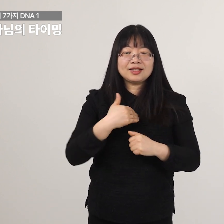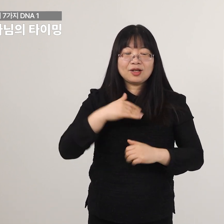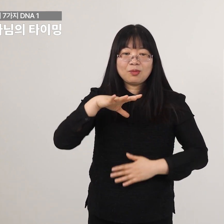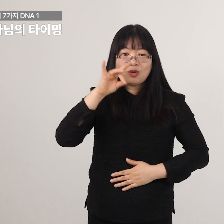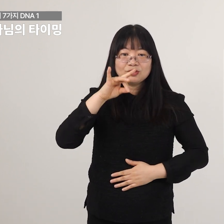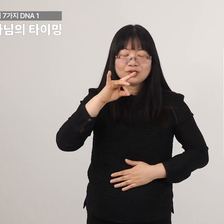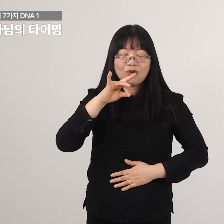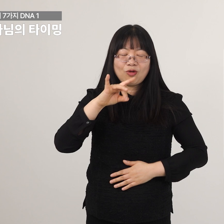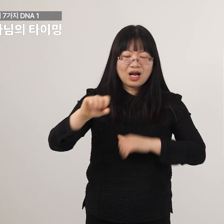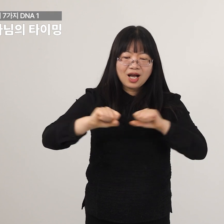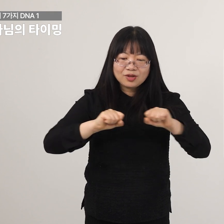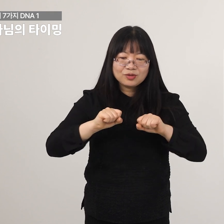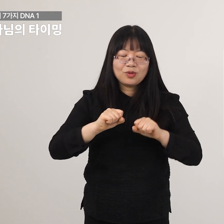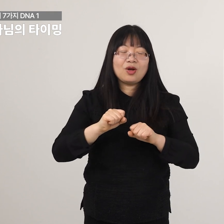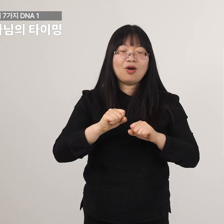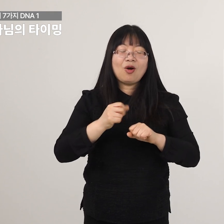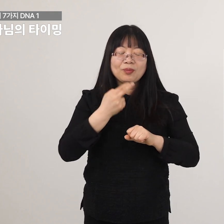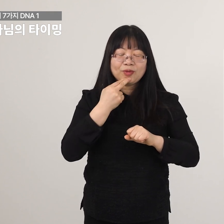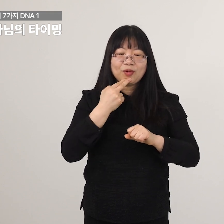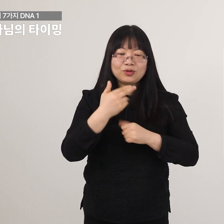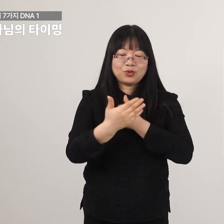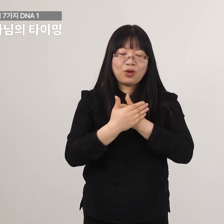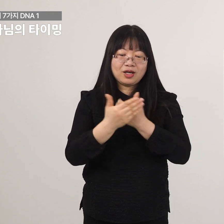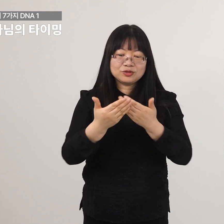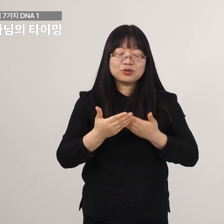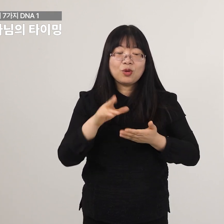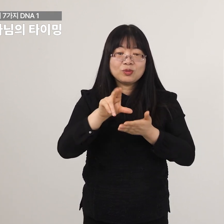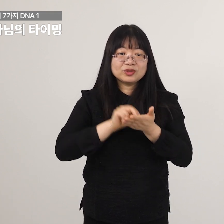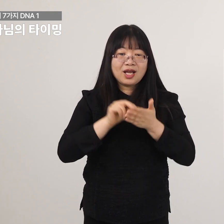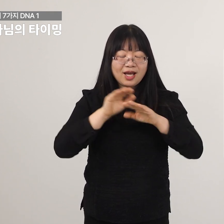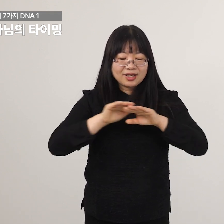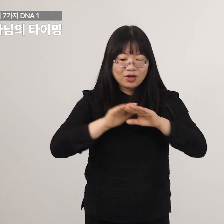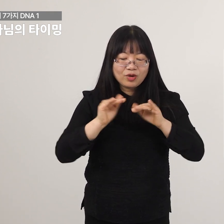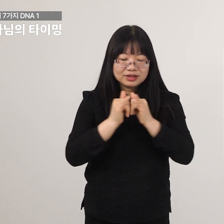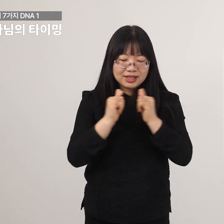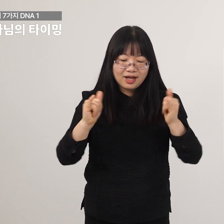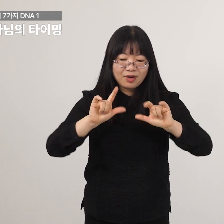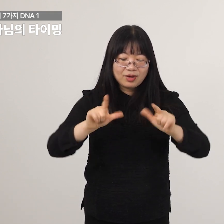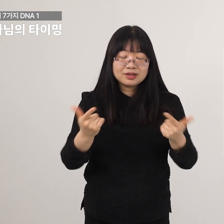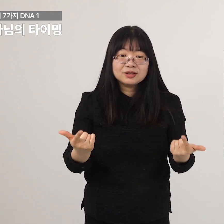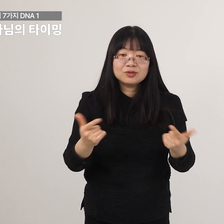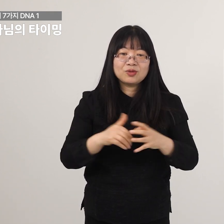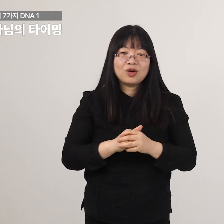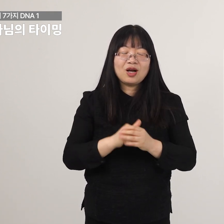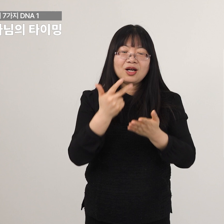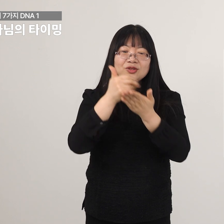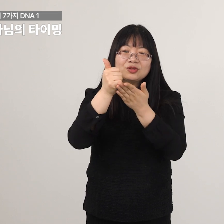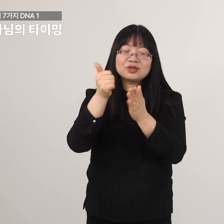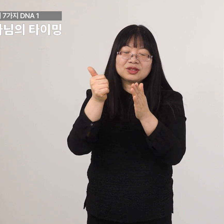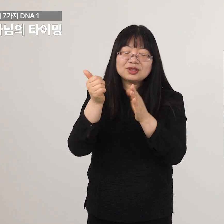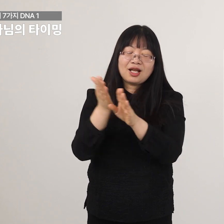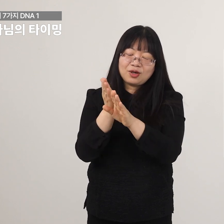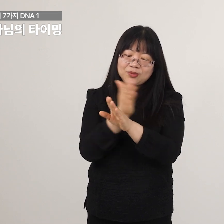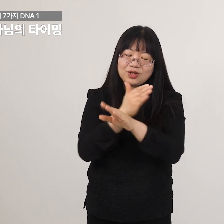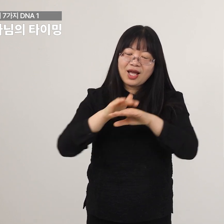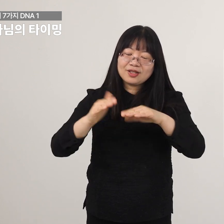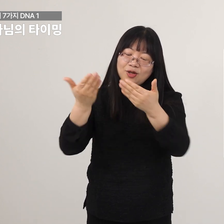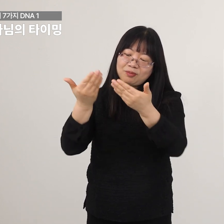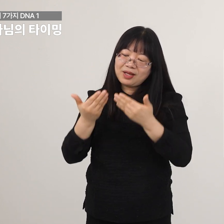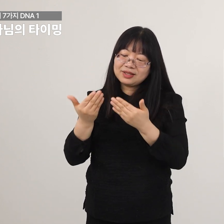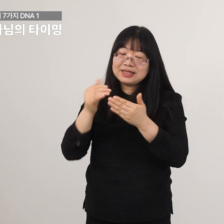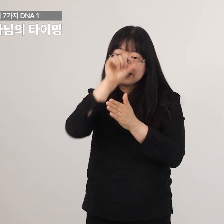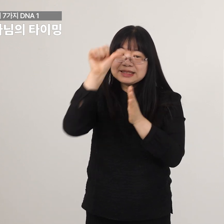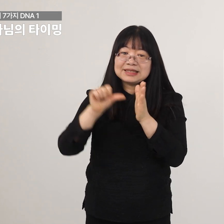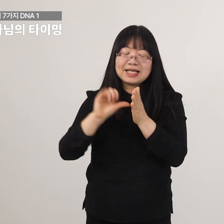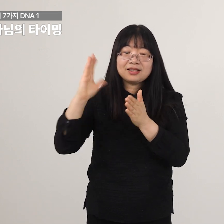먼저 작용하지 않도록 도우시고, 문제를 해결하는 사람이 아니라 주께로부터 해결받는 인생이 되게